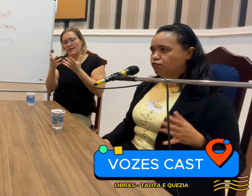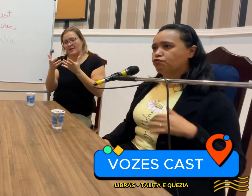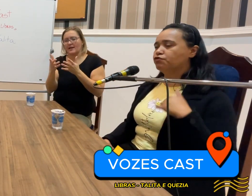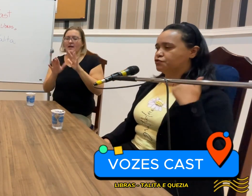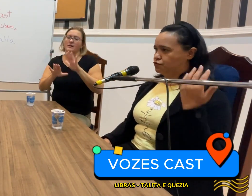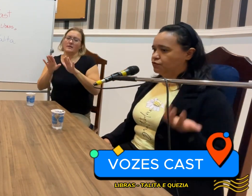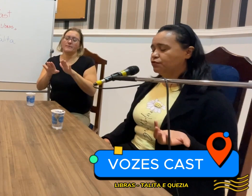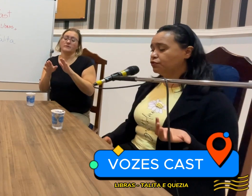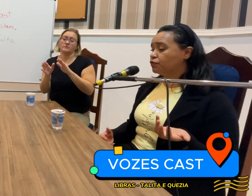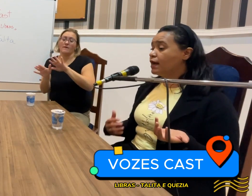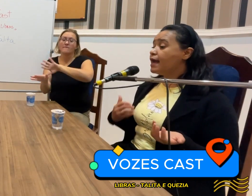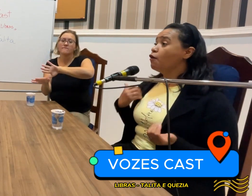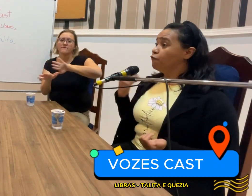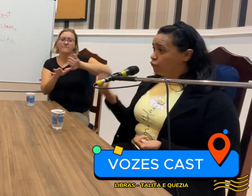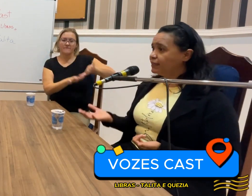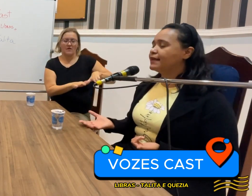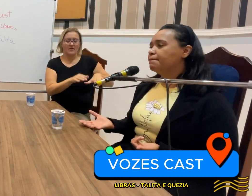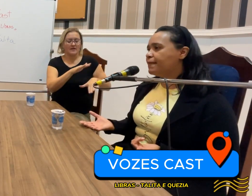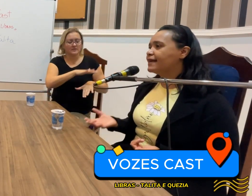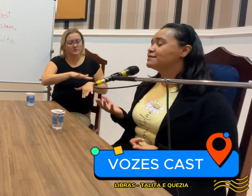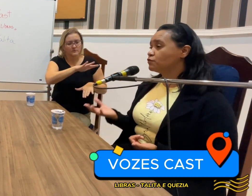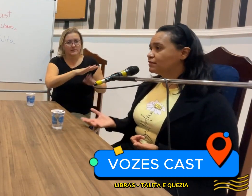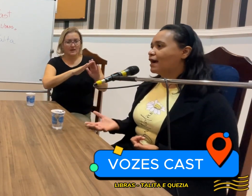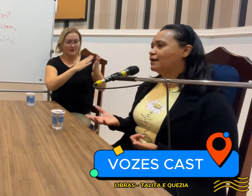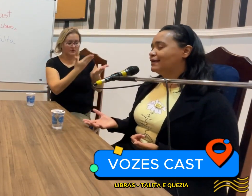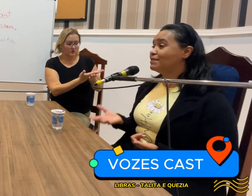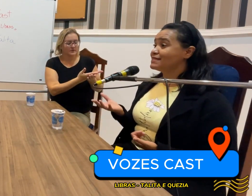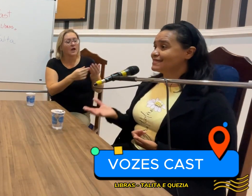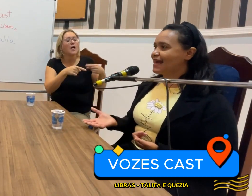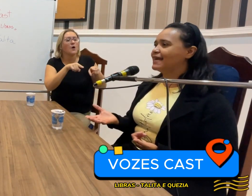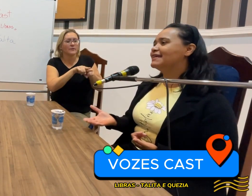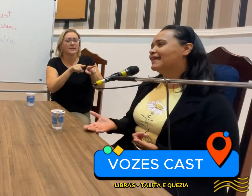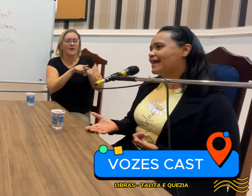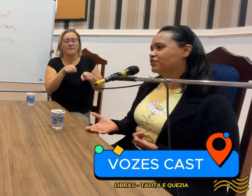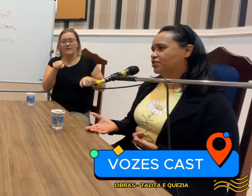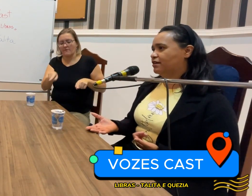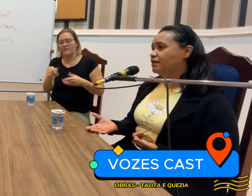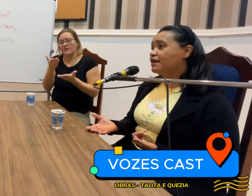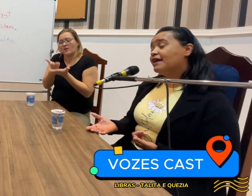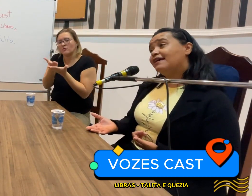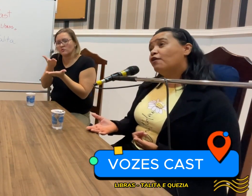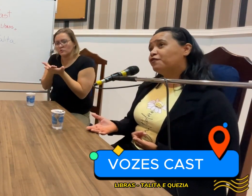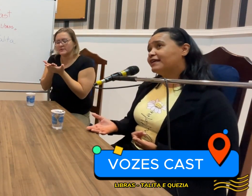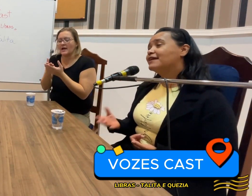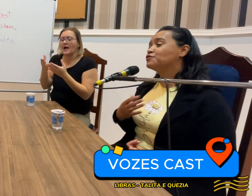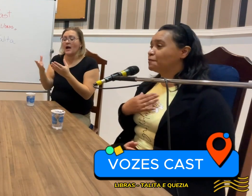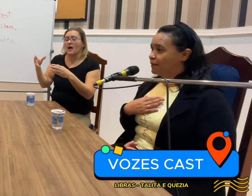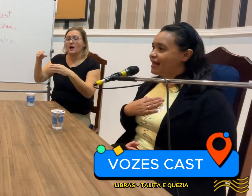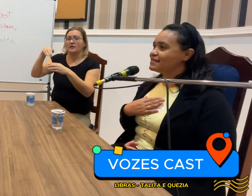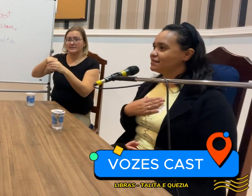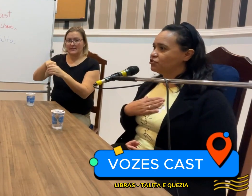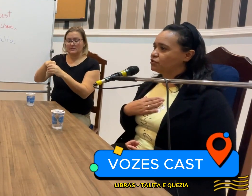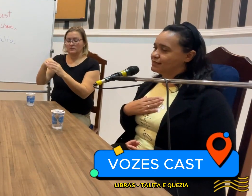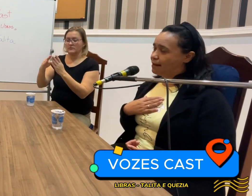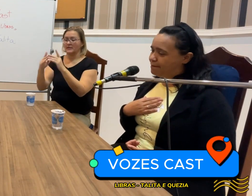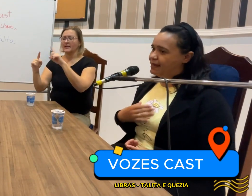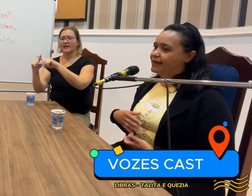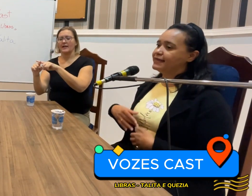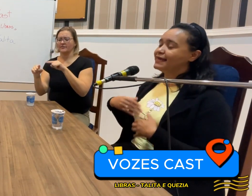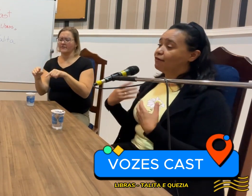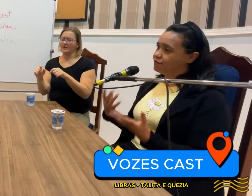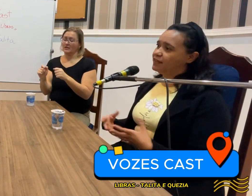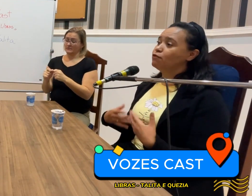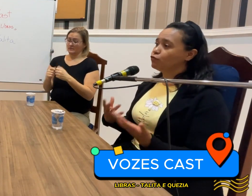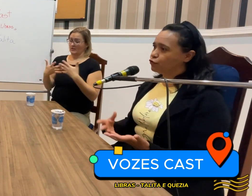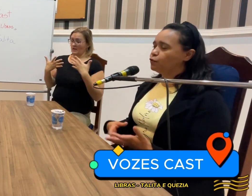fazer curso, tudo, eu fui também estudar Libras na igreja. E eu fiquei surpresa de